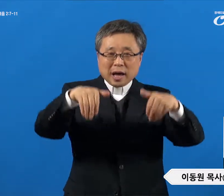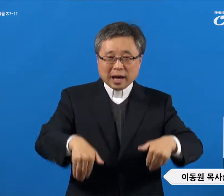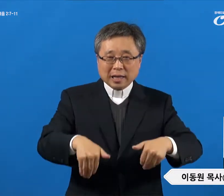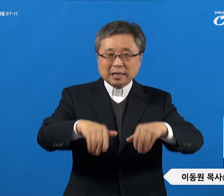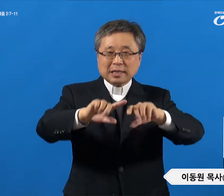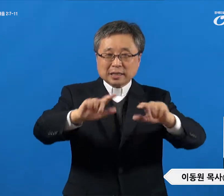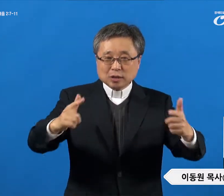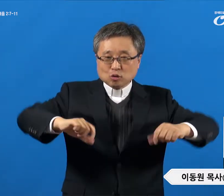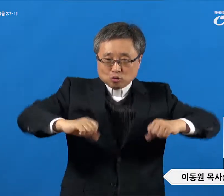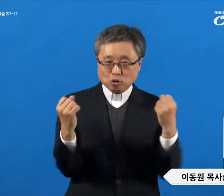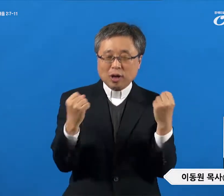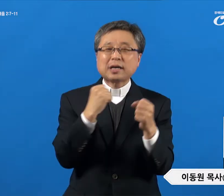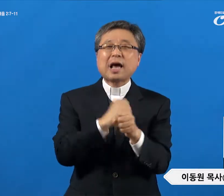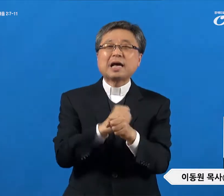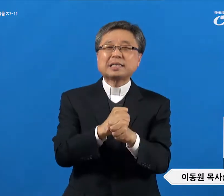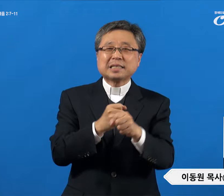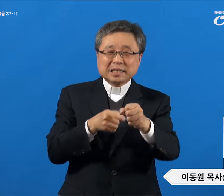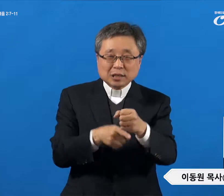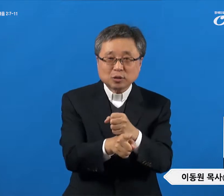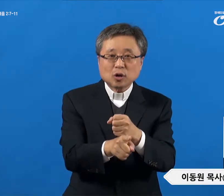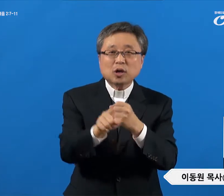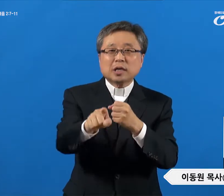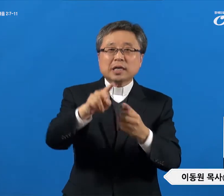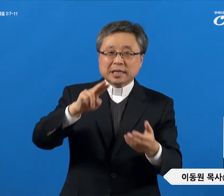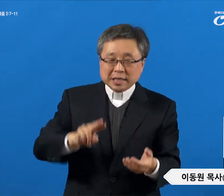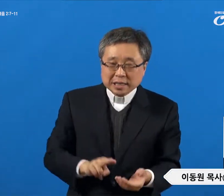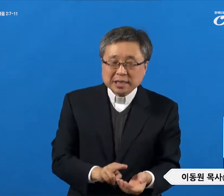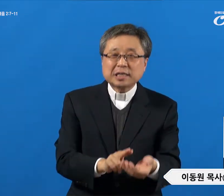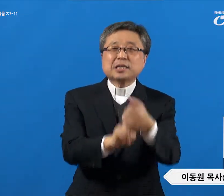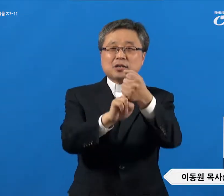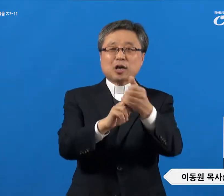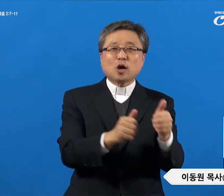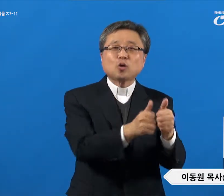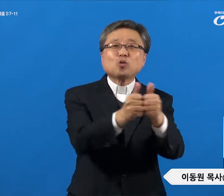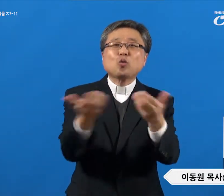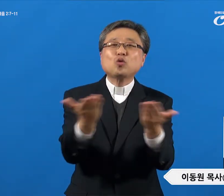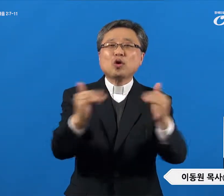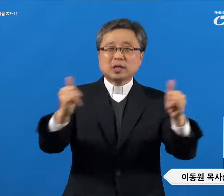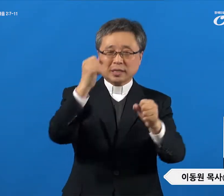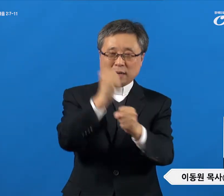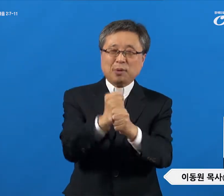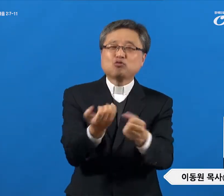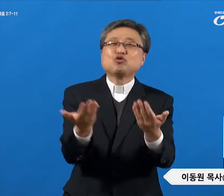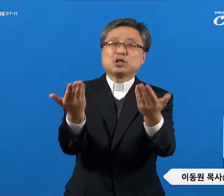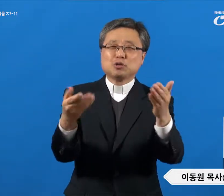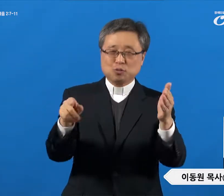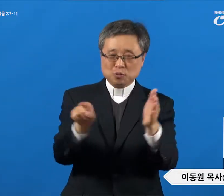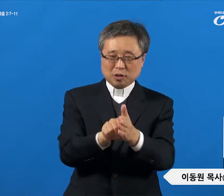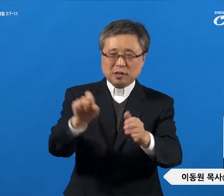하신 이유, 그들을 이 기적의 파트너로 삼아주시기 위해서 주님이 그들에게 특권을 나눠주신